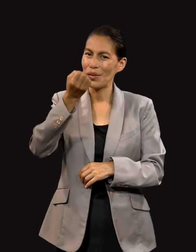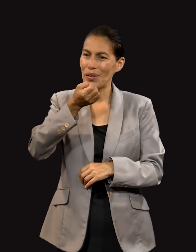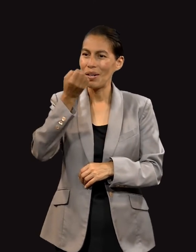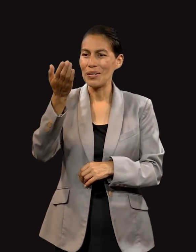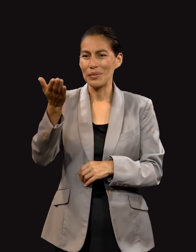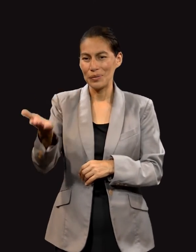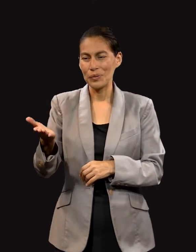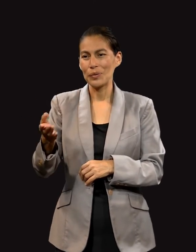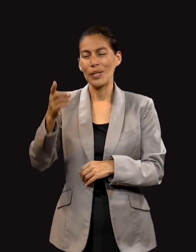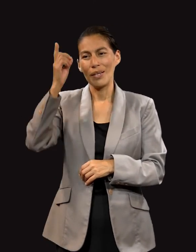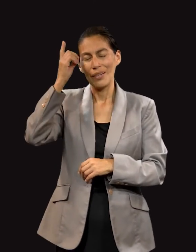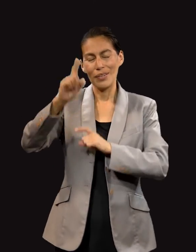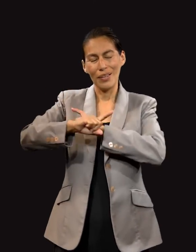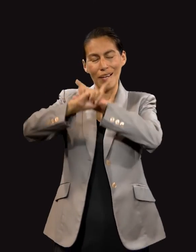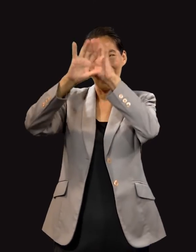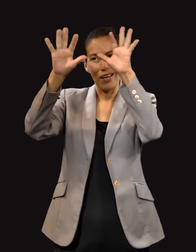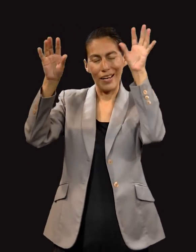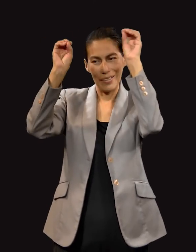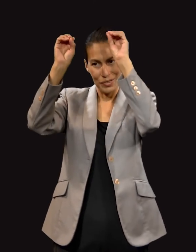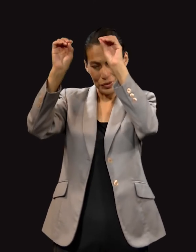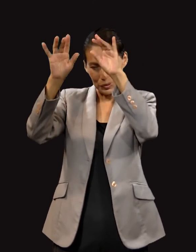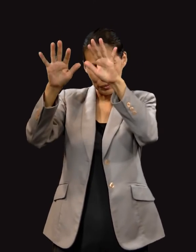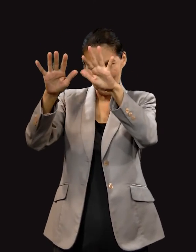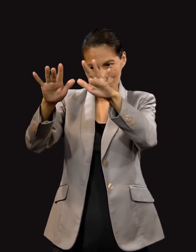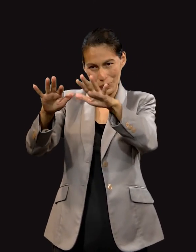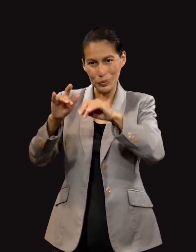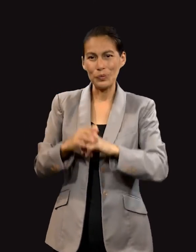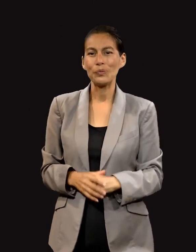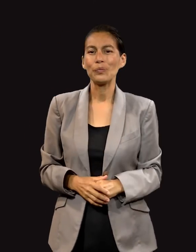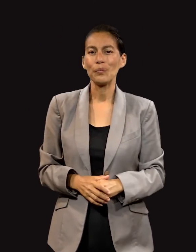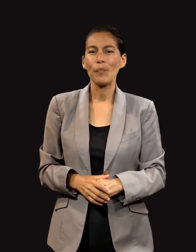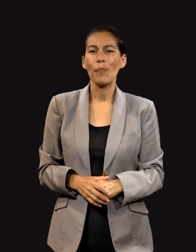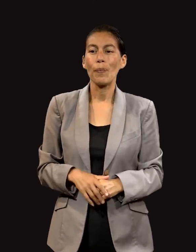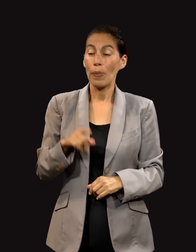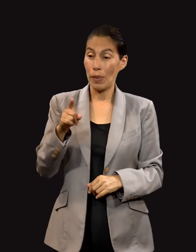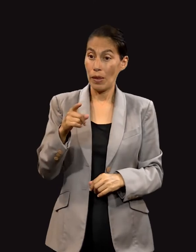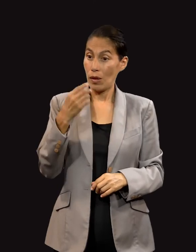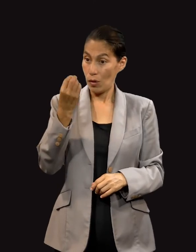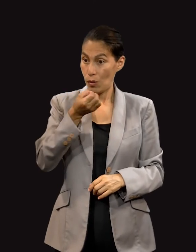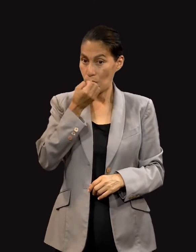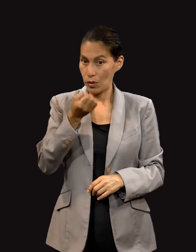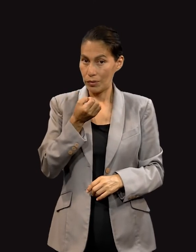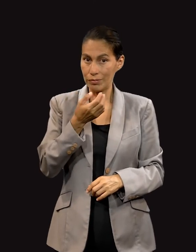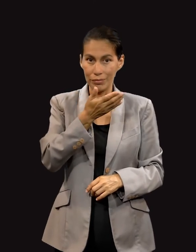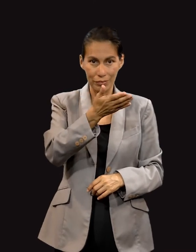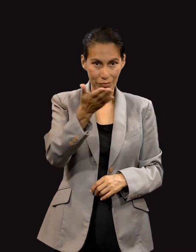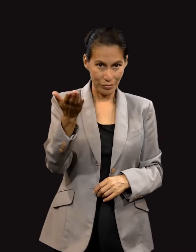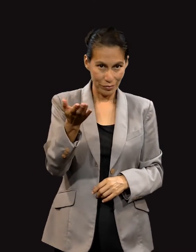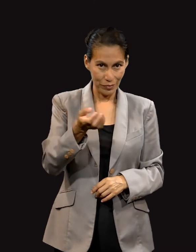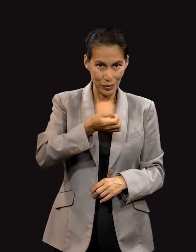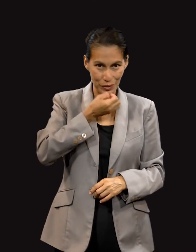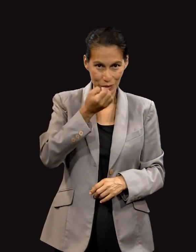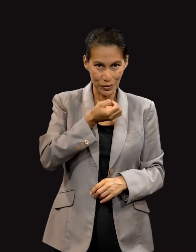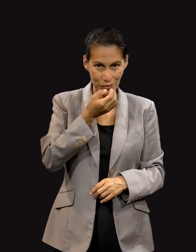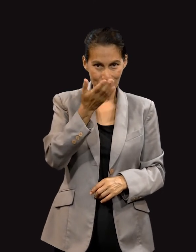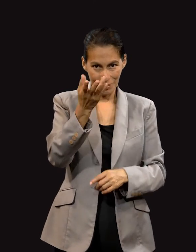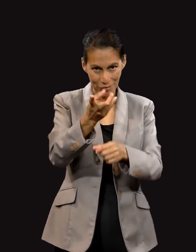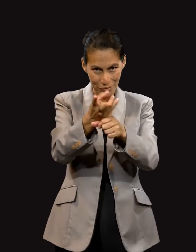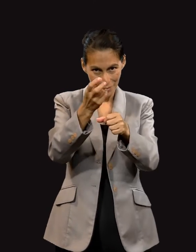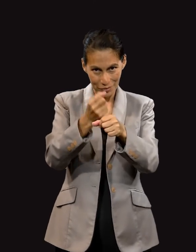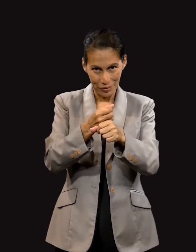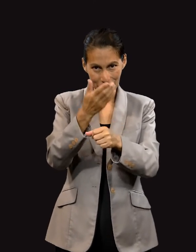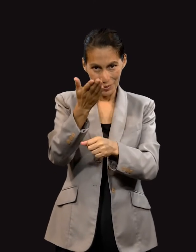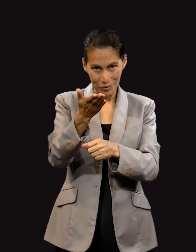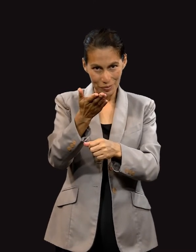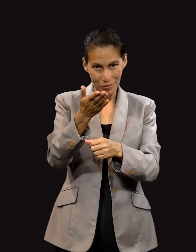parece a mí. Vamos a estar orando por ellos y que Dios manifieste su gloria allí donde se invoca el nombre de Dios. Vamos a